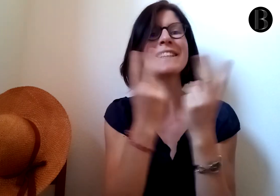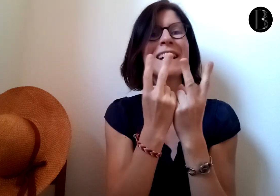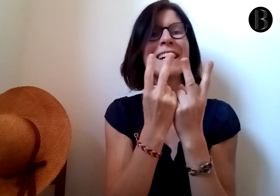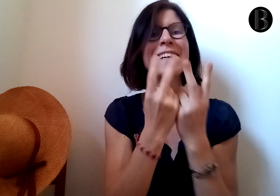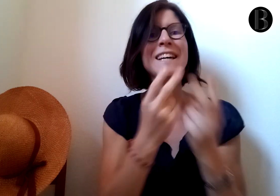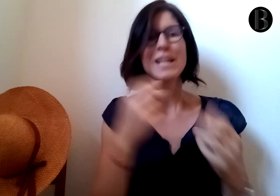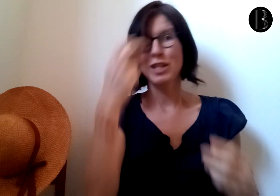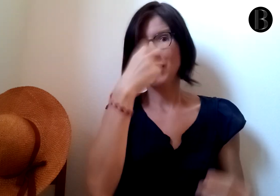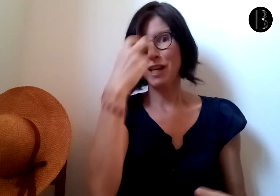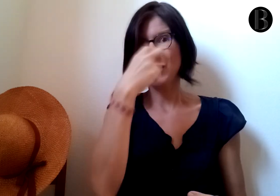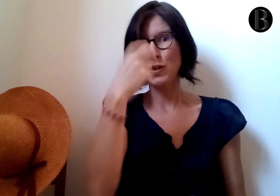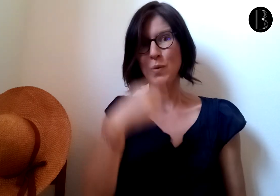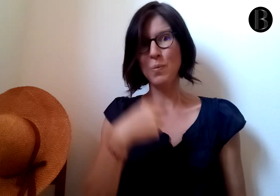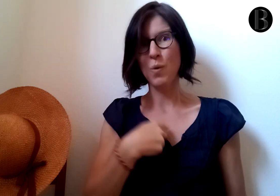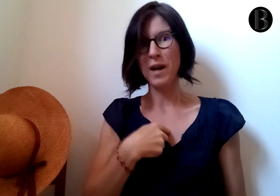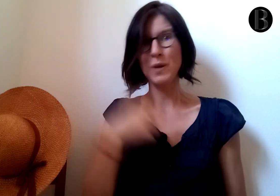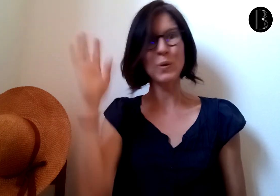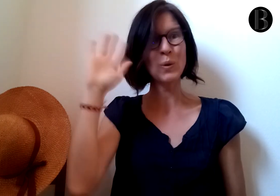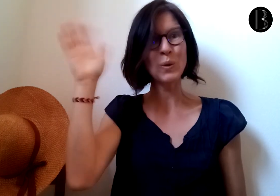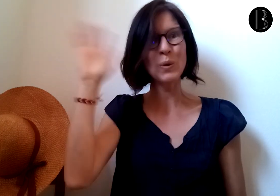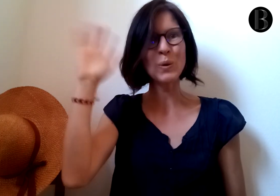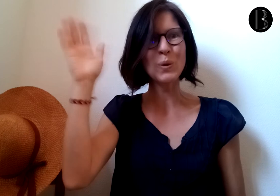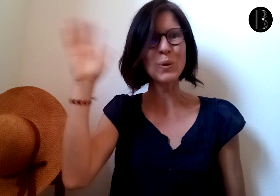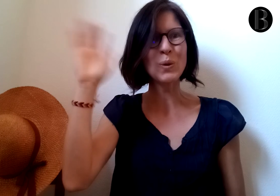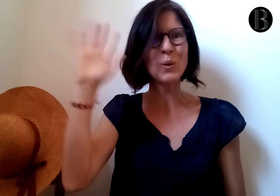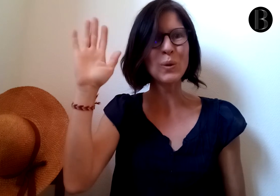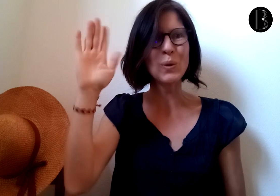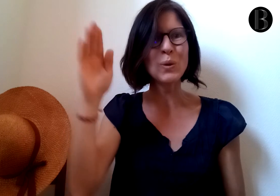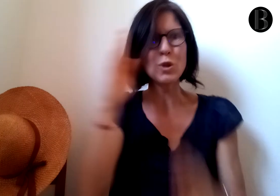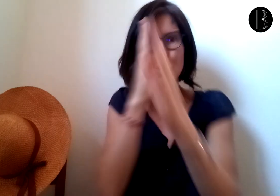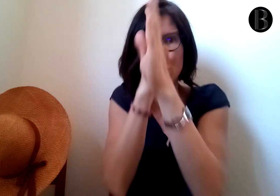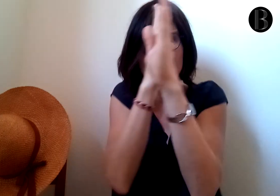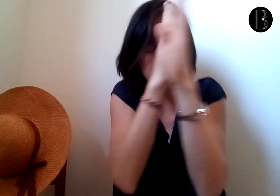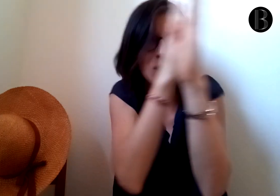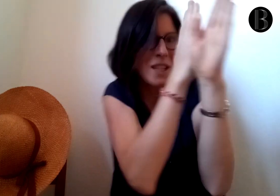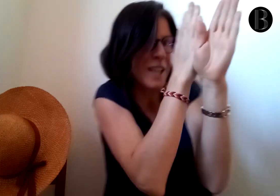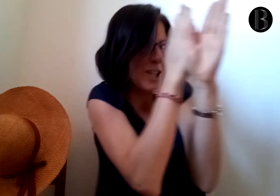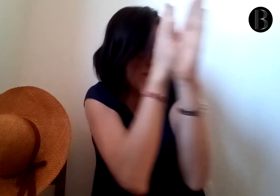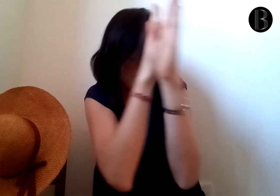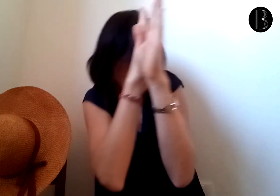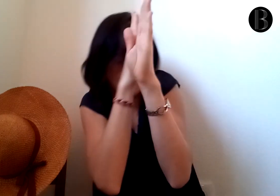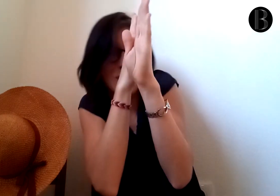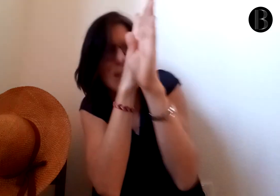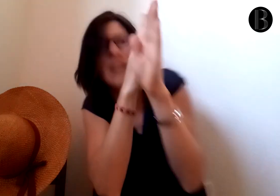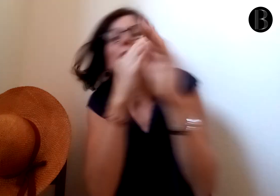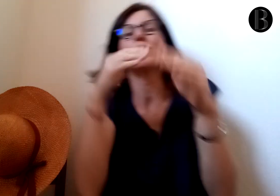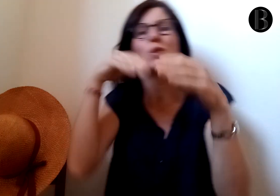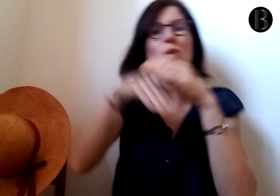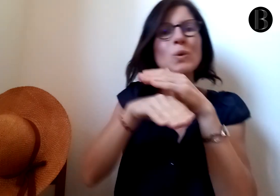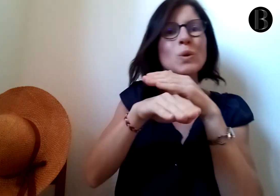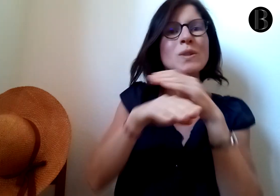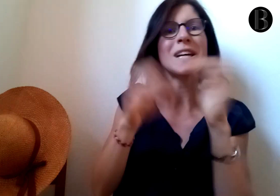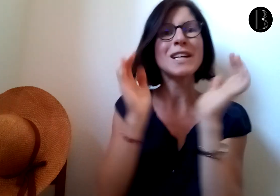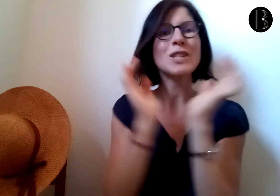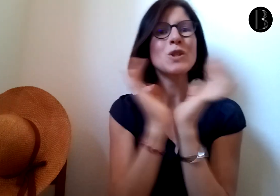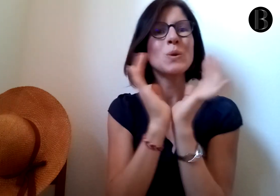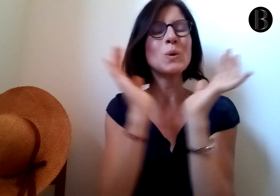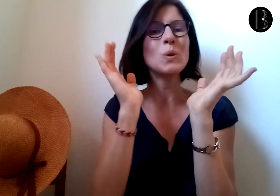jardin. Cherche-moi, coucou, coucou, je suis caché sous un chou.